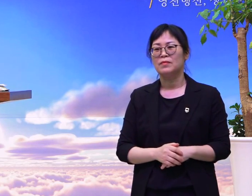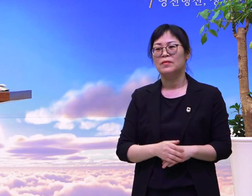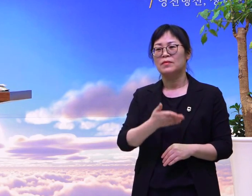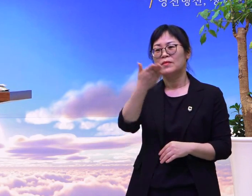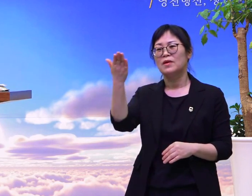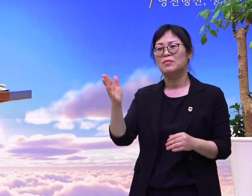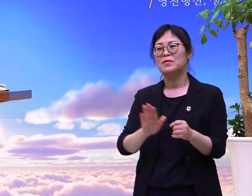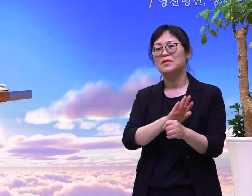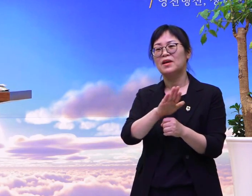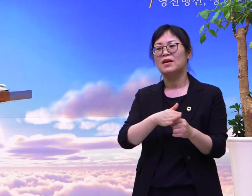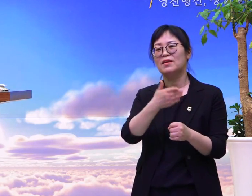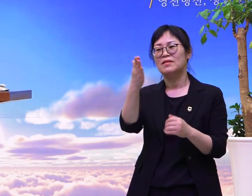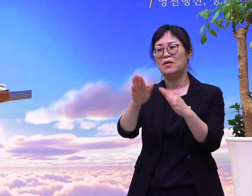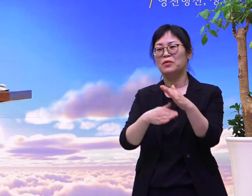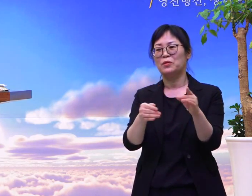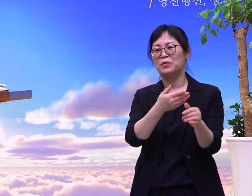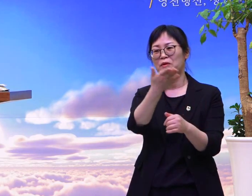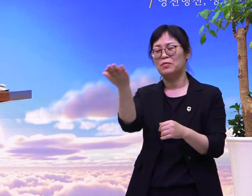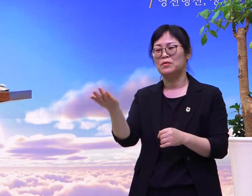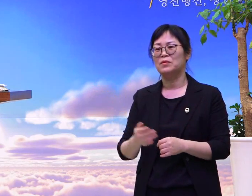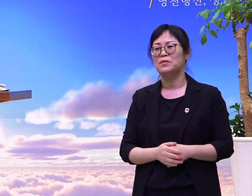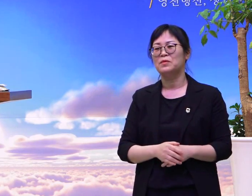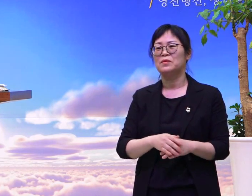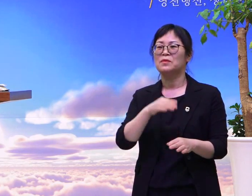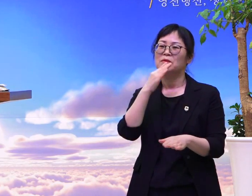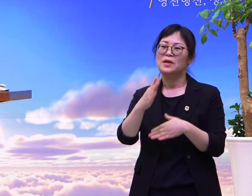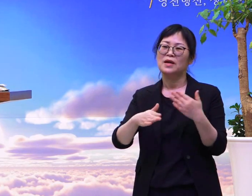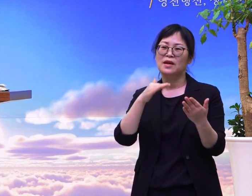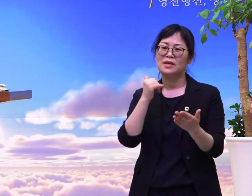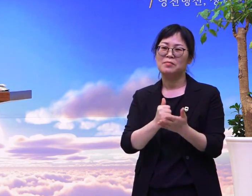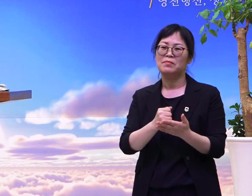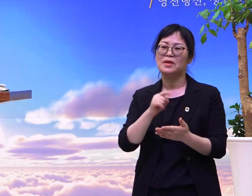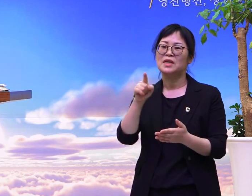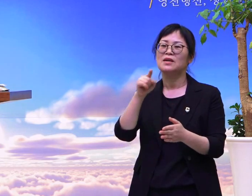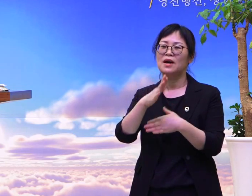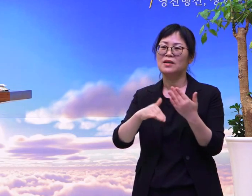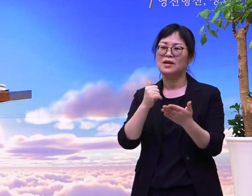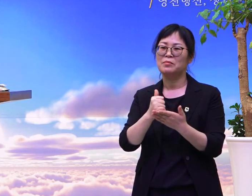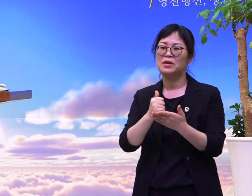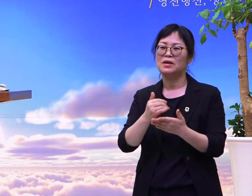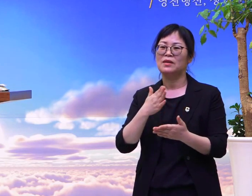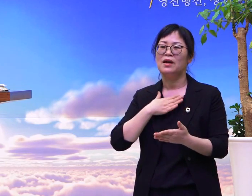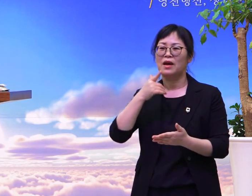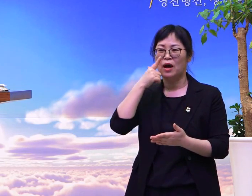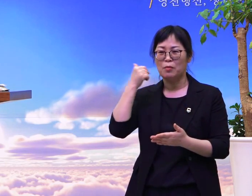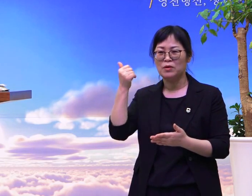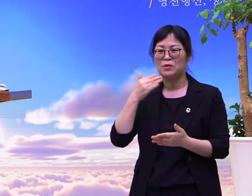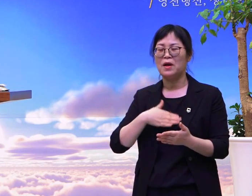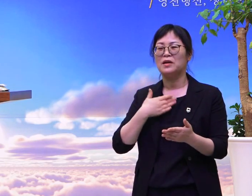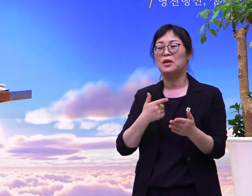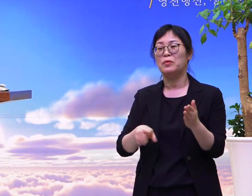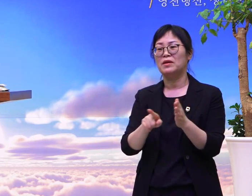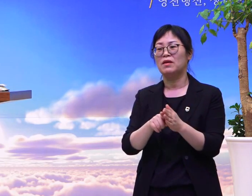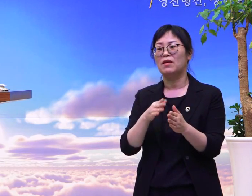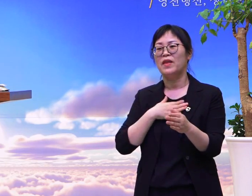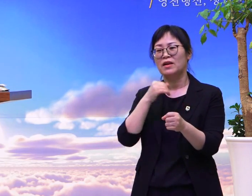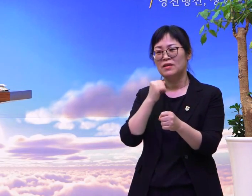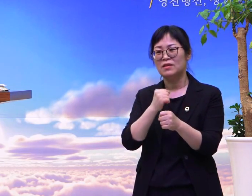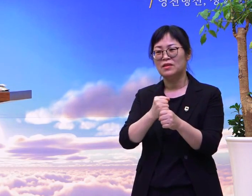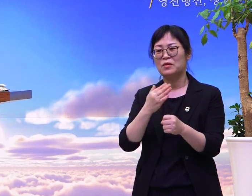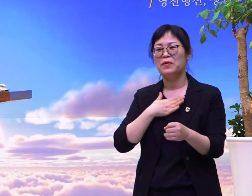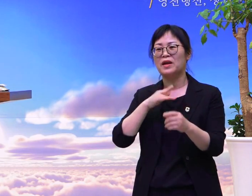사랑하는 영천제일교회 성도 여러분, 그 하나님을 나의 아버지를 알기 위해서 나를 지으시고